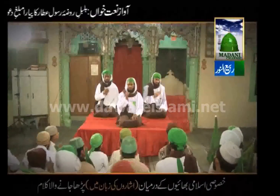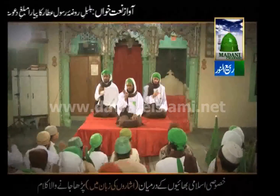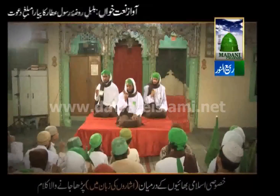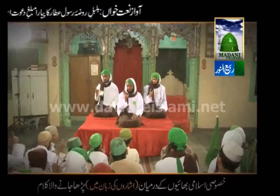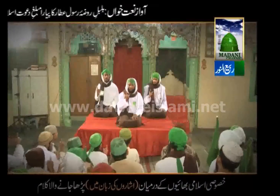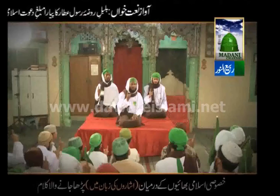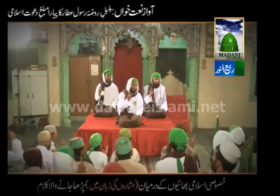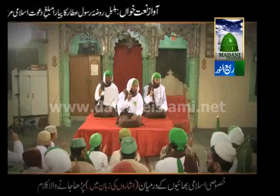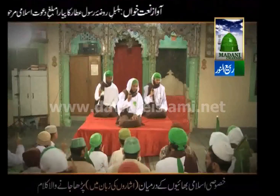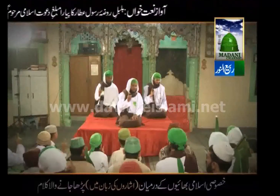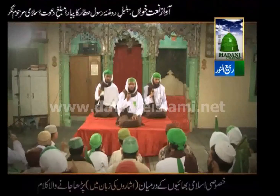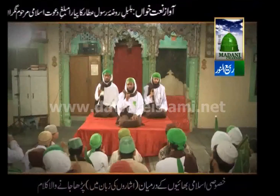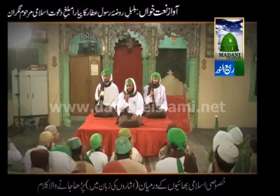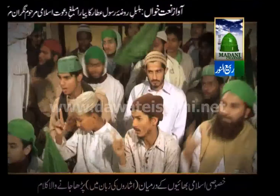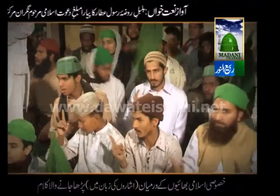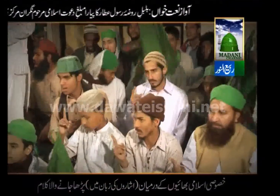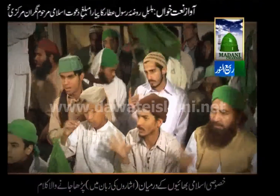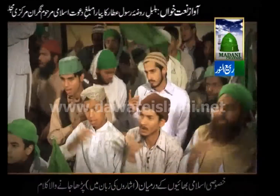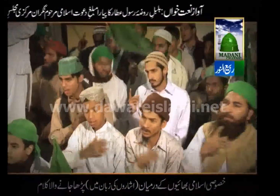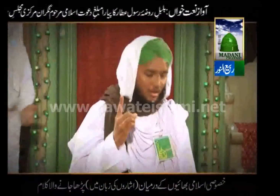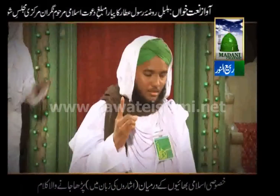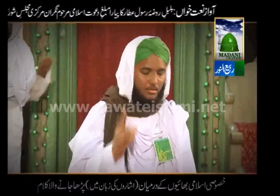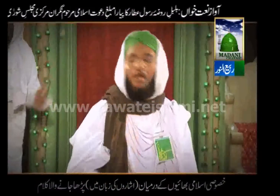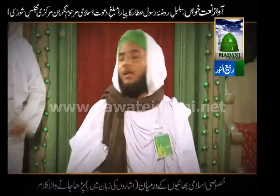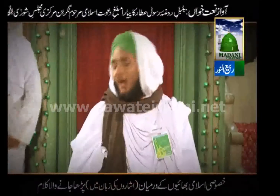ہو اللہ اللہ اللہ